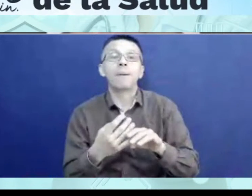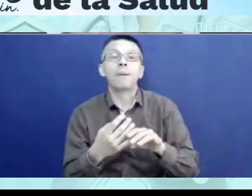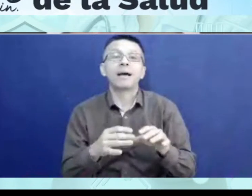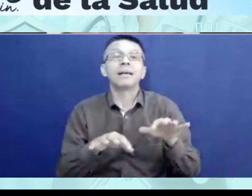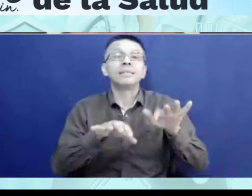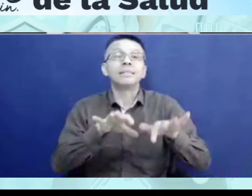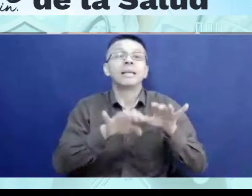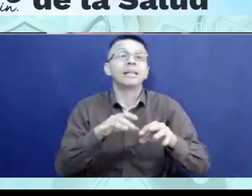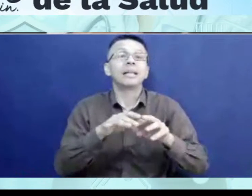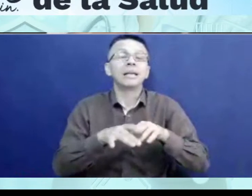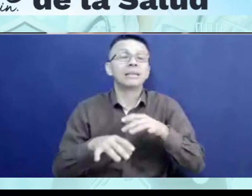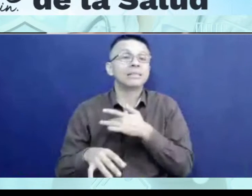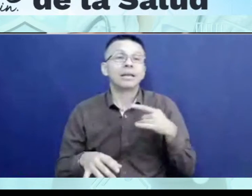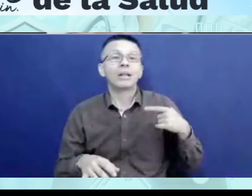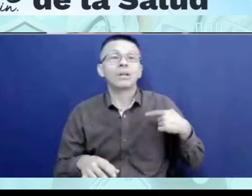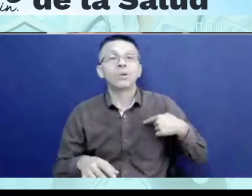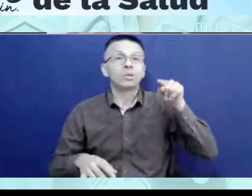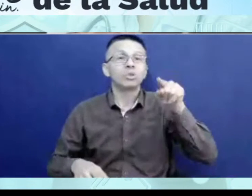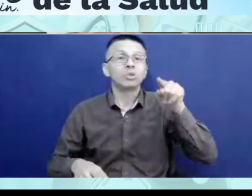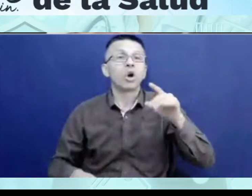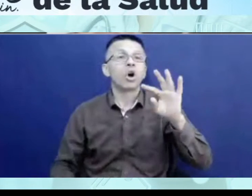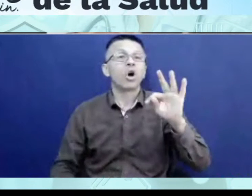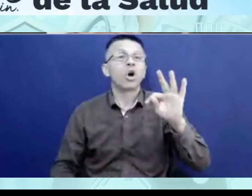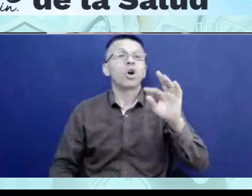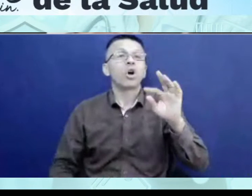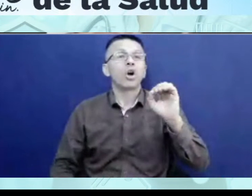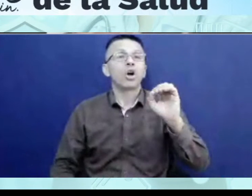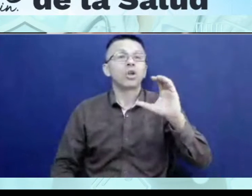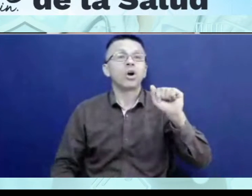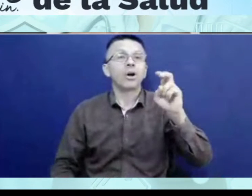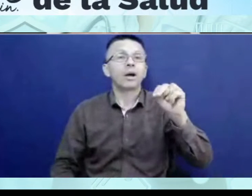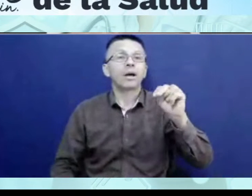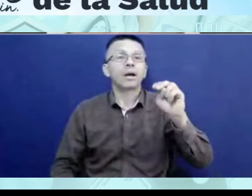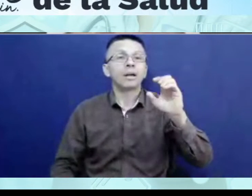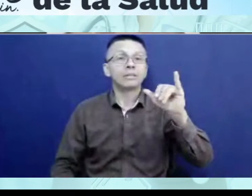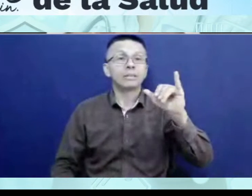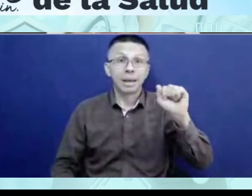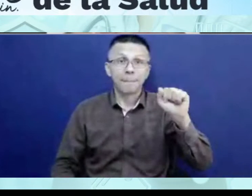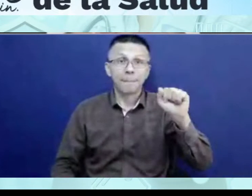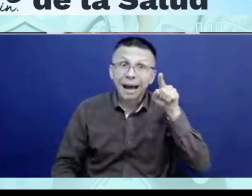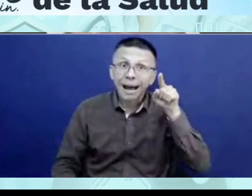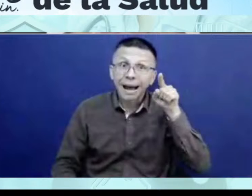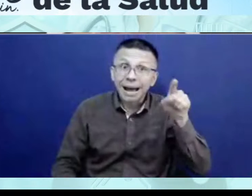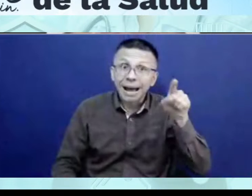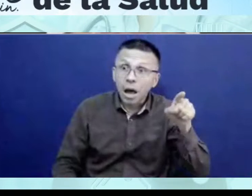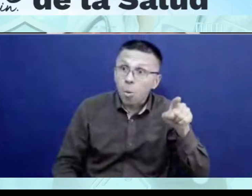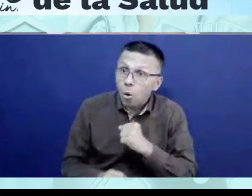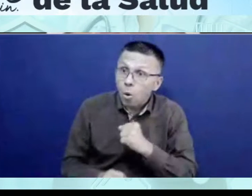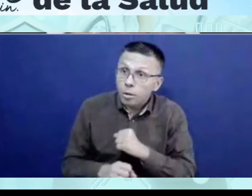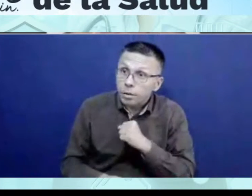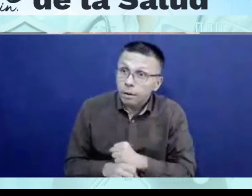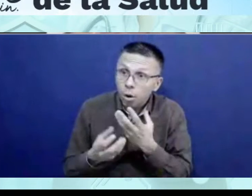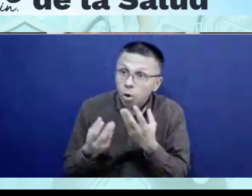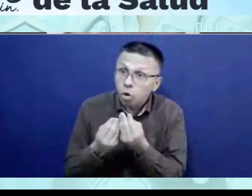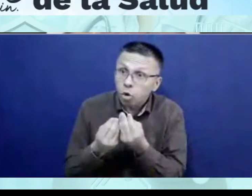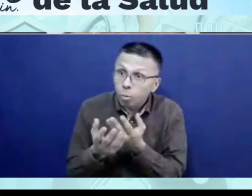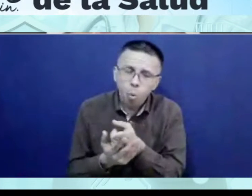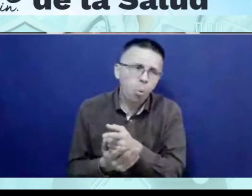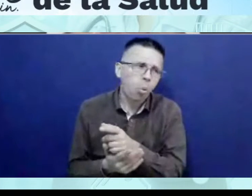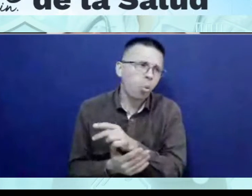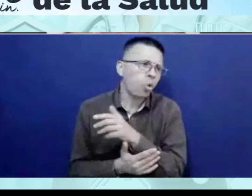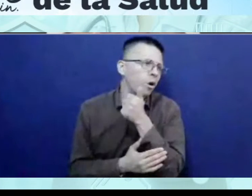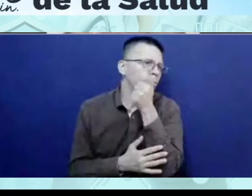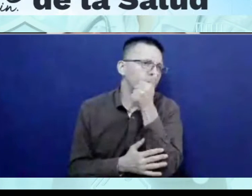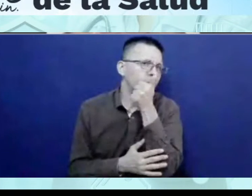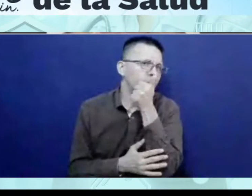Salud del municipio de Tocancipá, haciéndonos un reconocimiento por este trabajo que están haciendo las instituciones y los sectores, y nos escribe